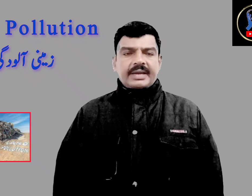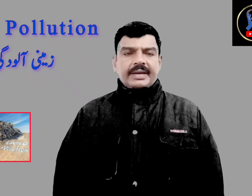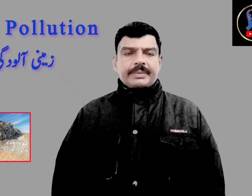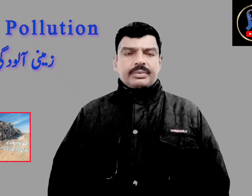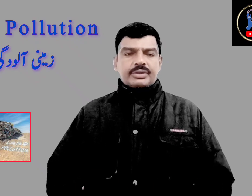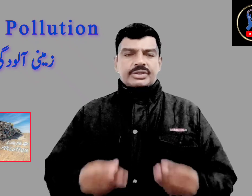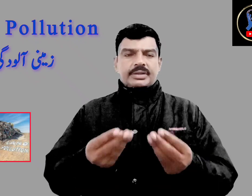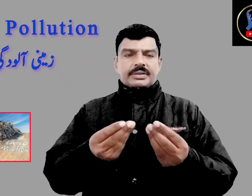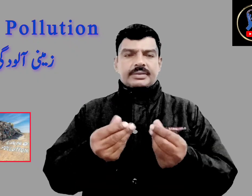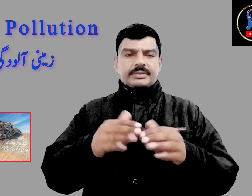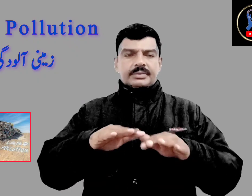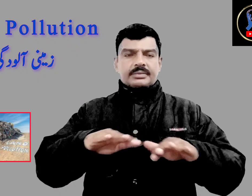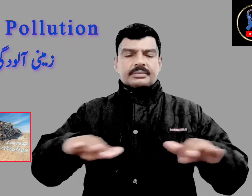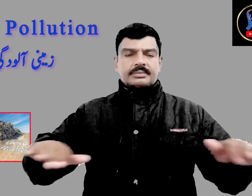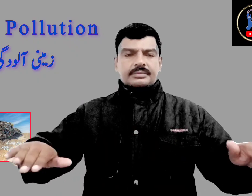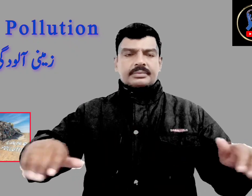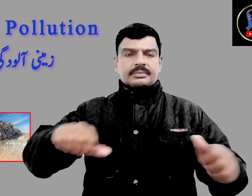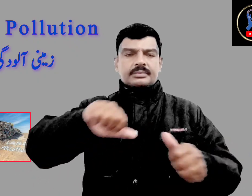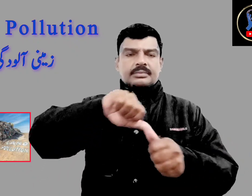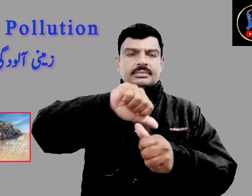लैंड पोल्यूशन,